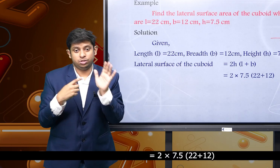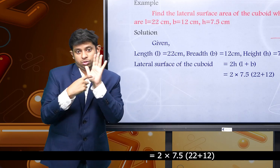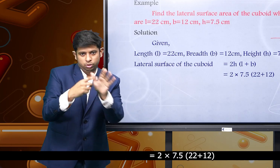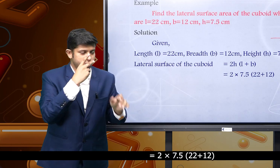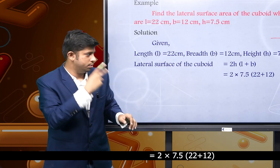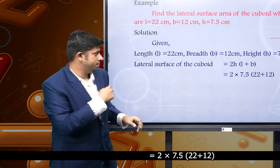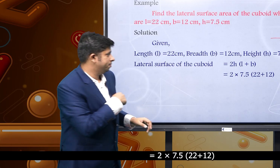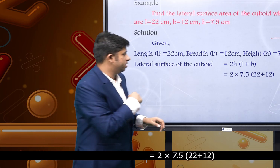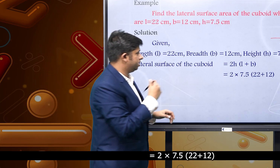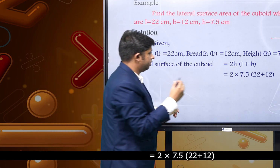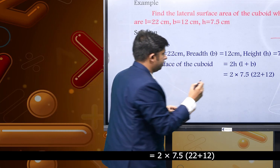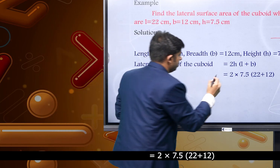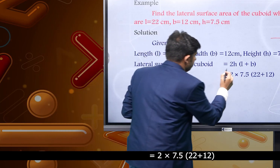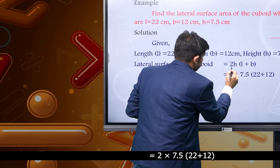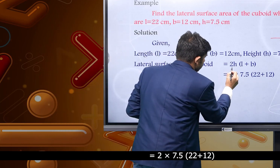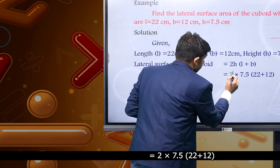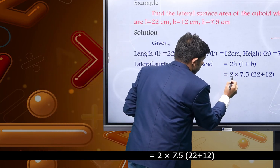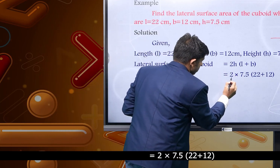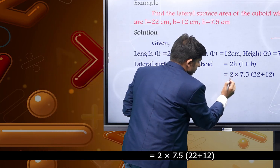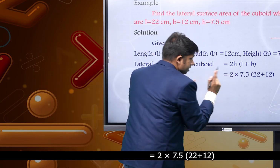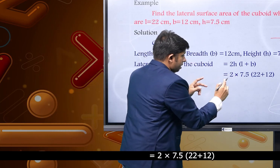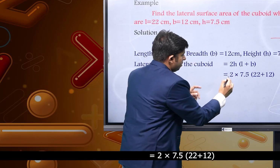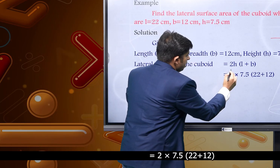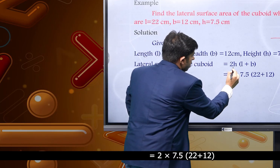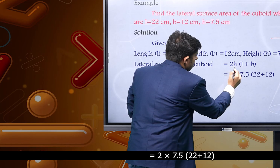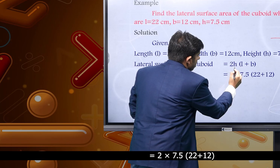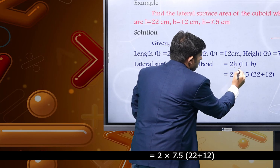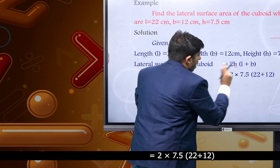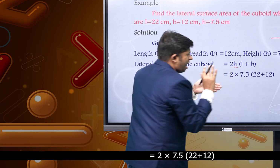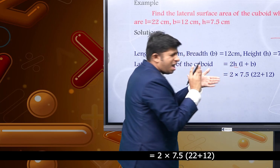गुणिले 7.5 कंसामध्ये 22 अधिक 12